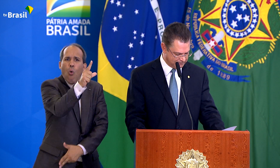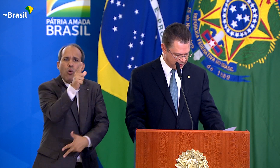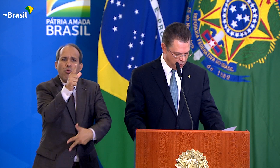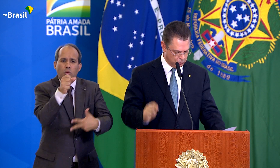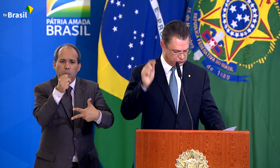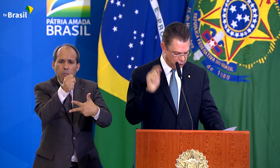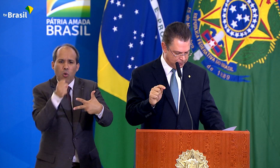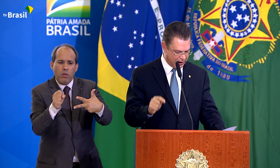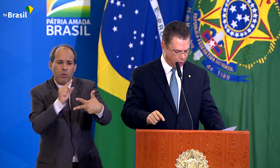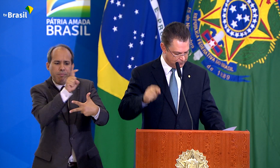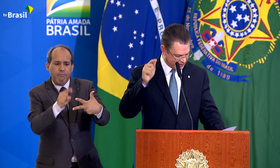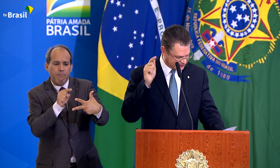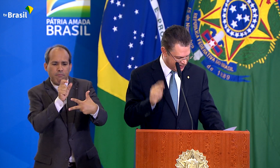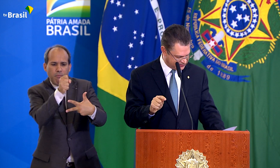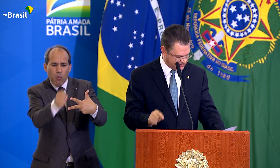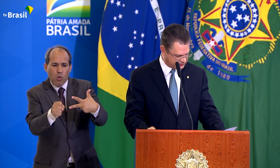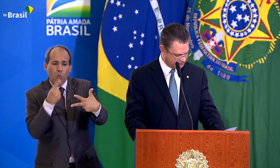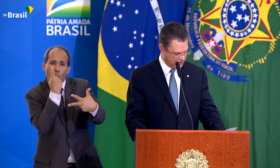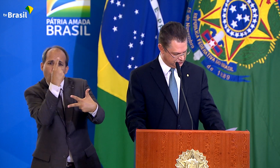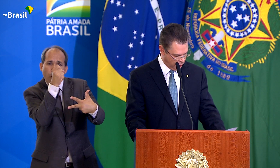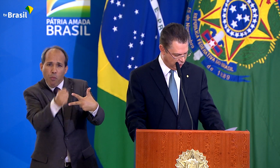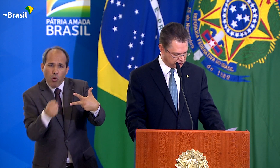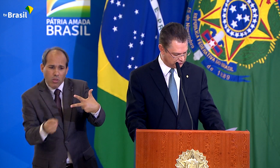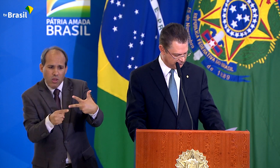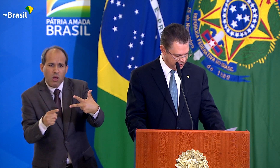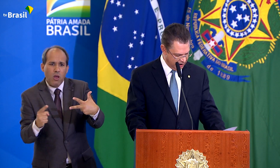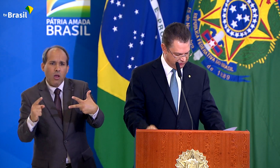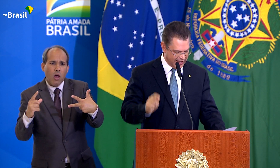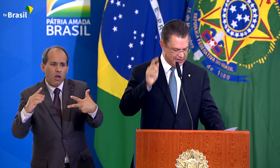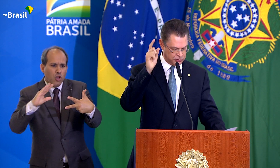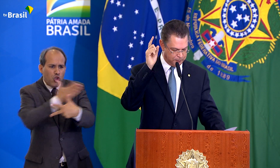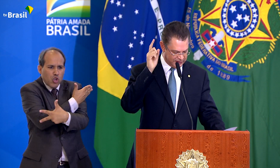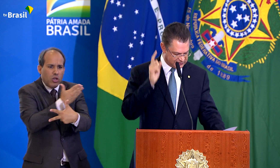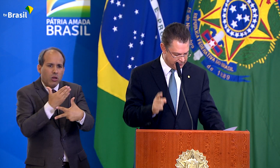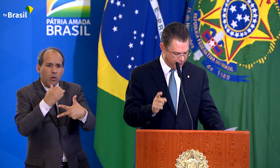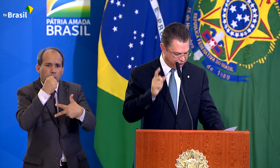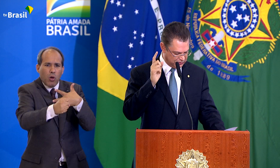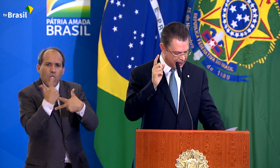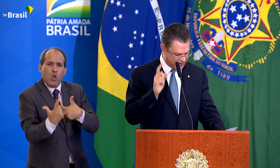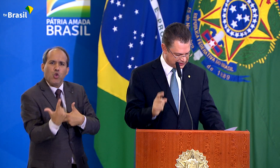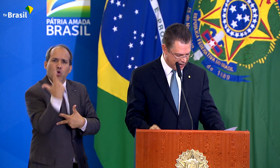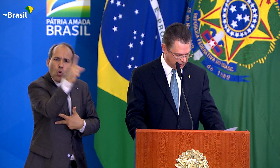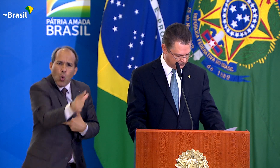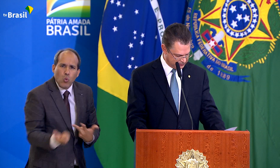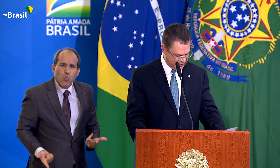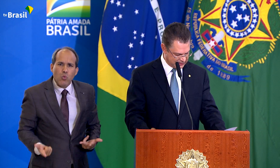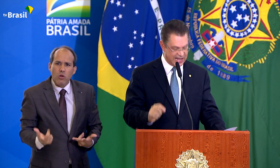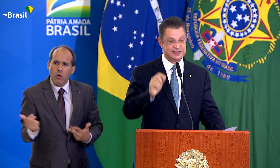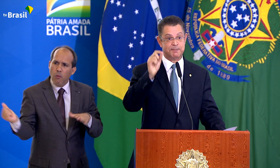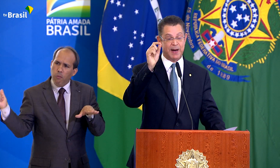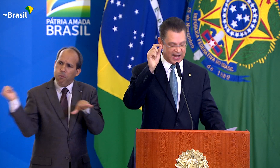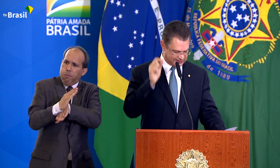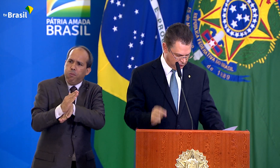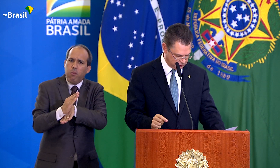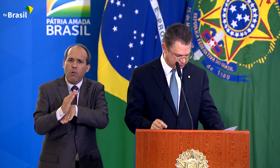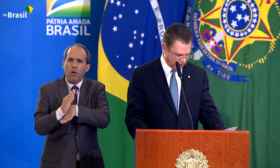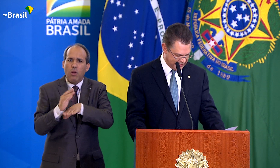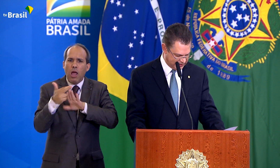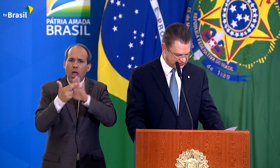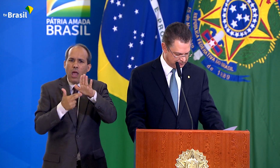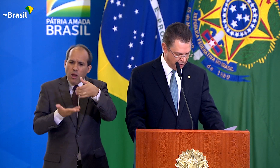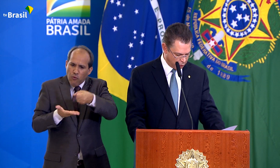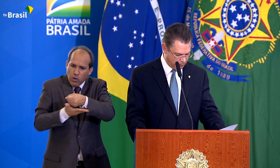poder da República usurpa competência e de outros ferindo o princípio fundamental da Separação